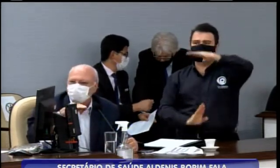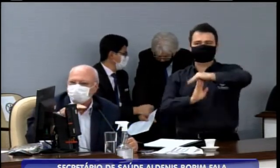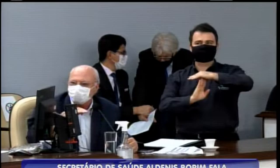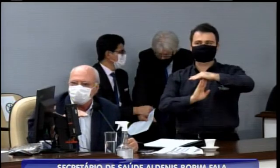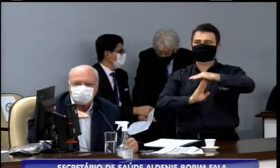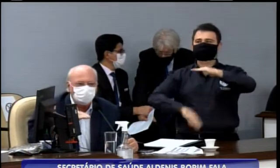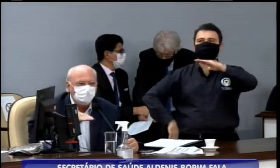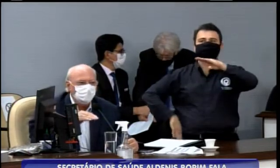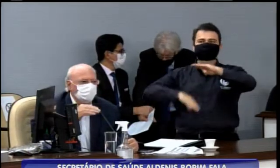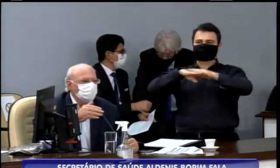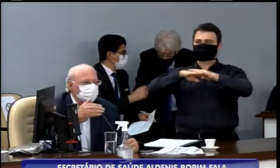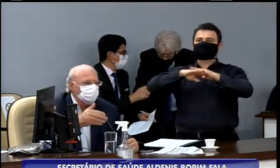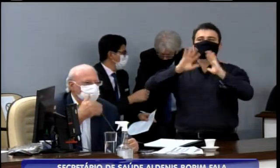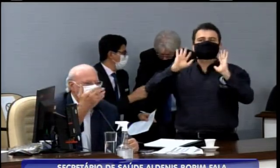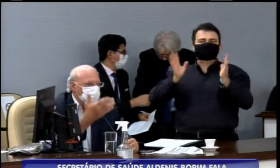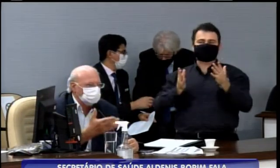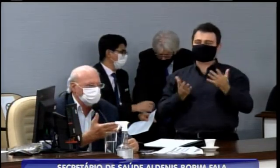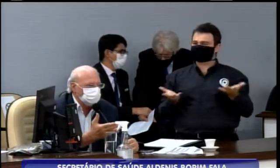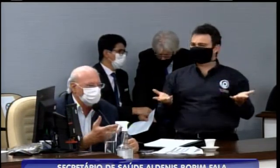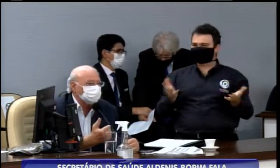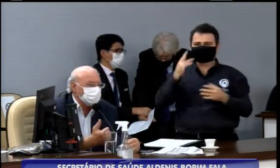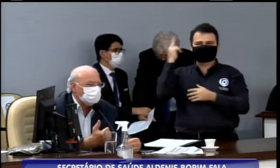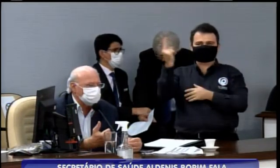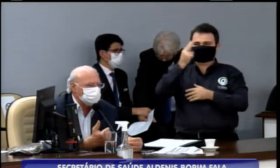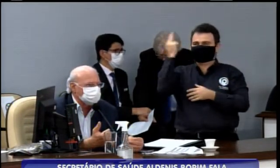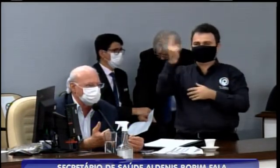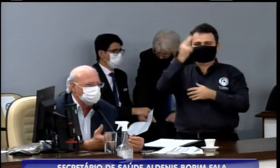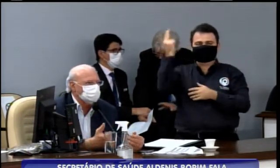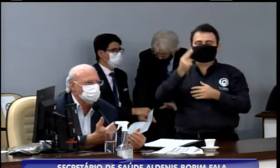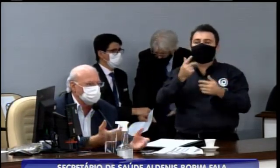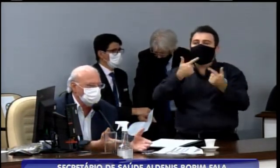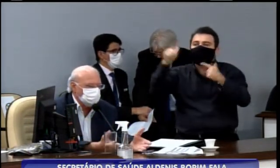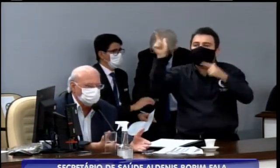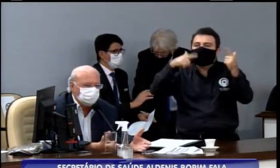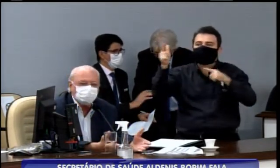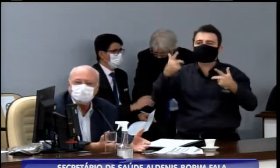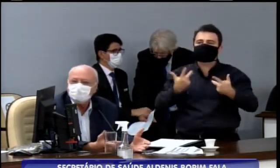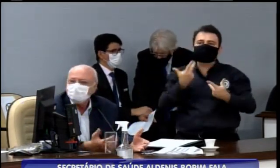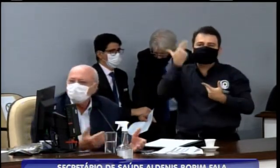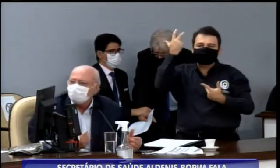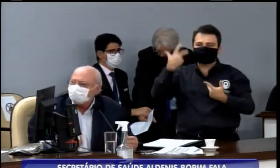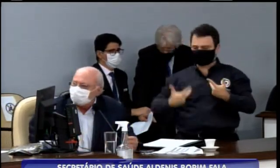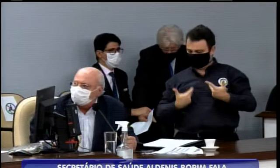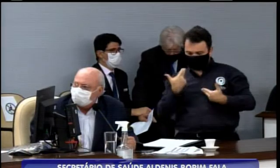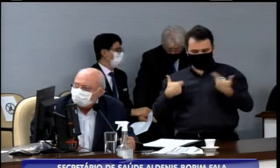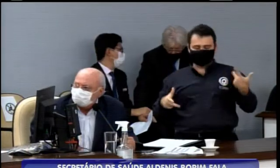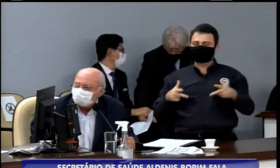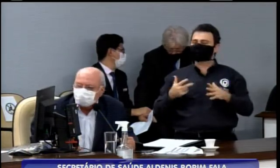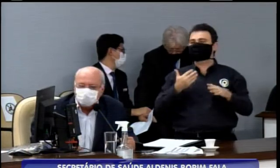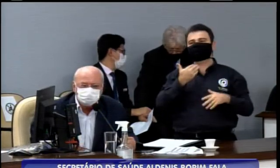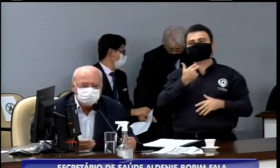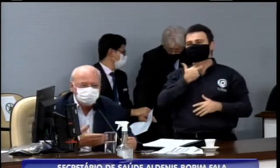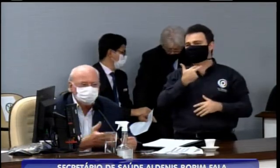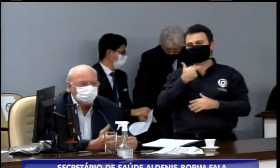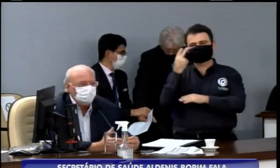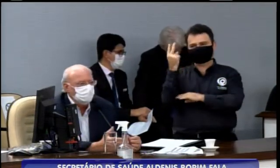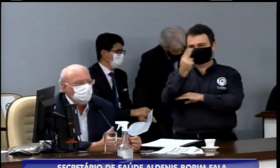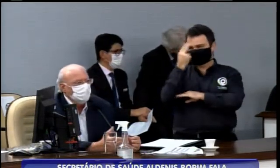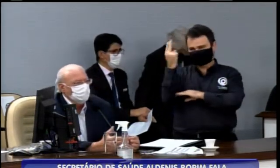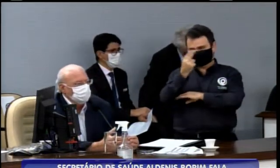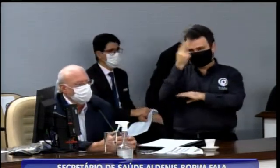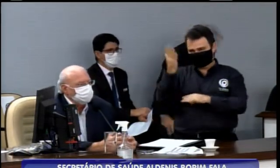pelo Ministério e não pôde aumentar. Até capacidade ele poderia ter, mas não pôde por causa